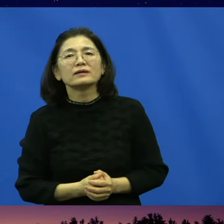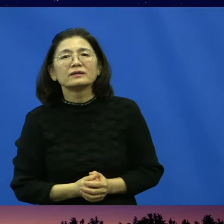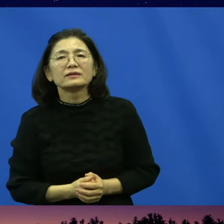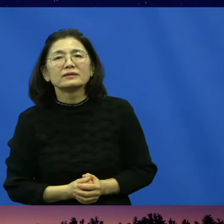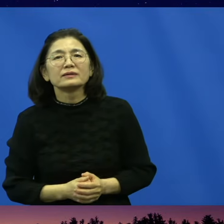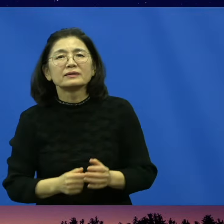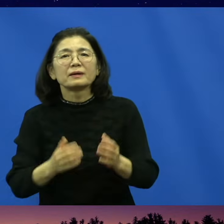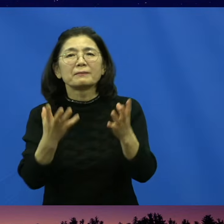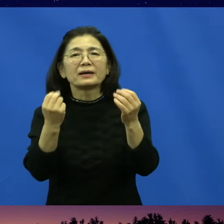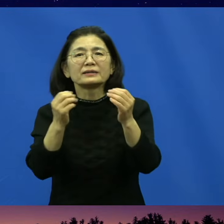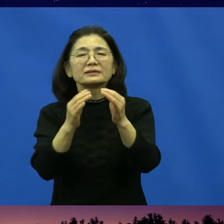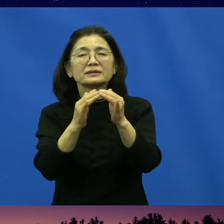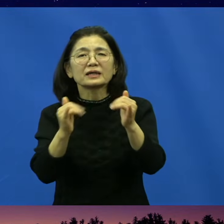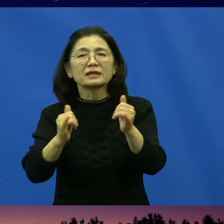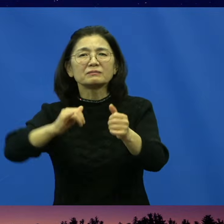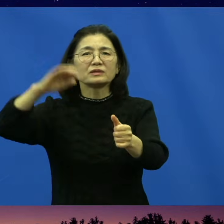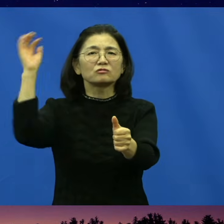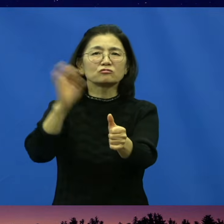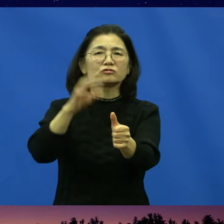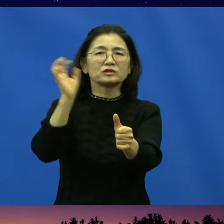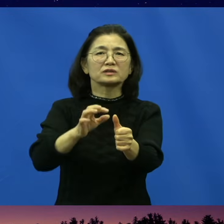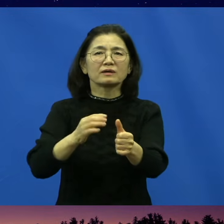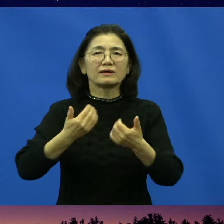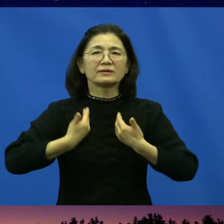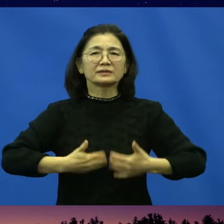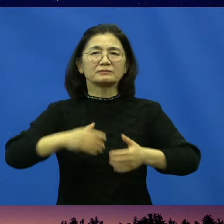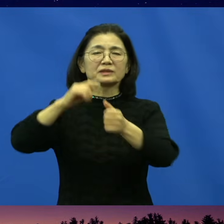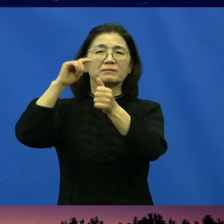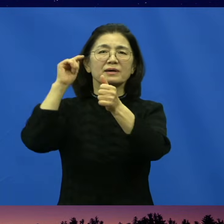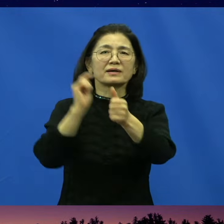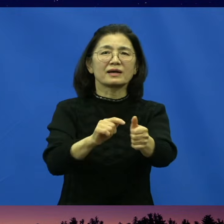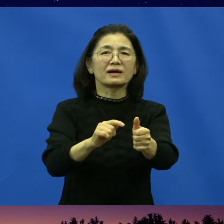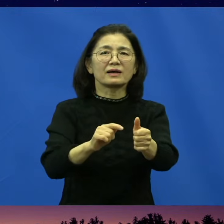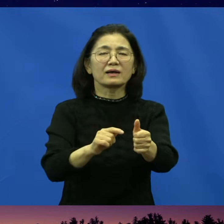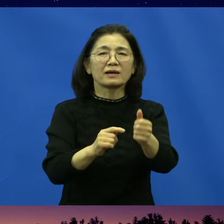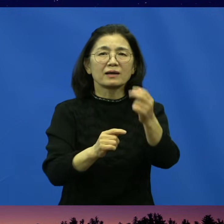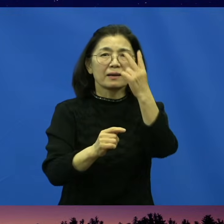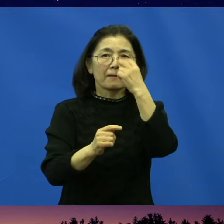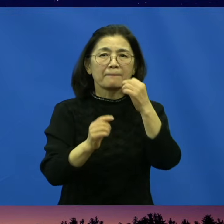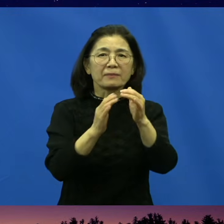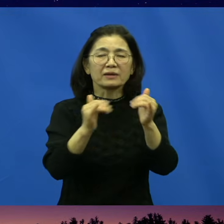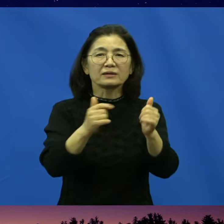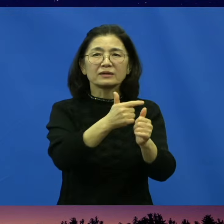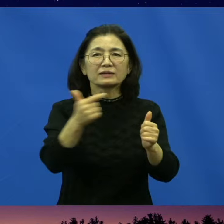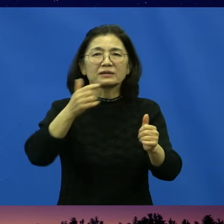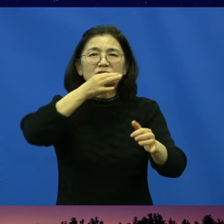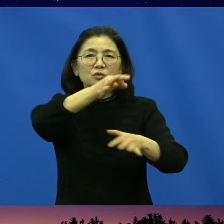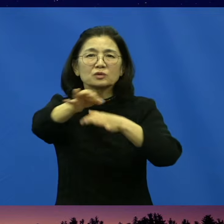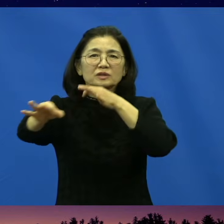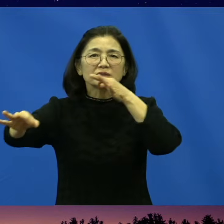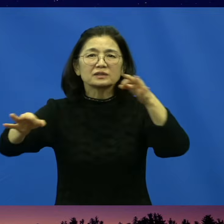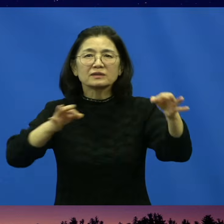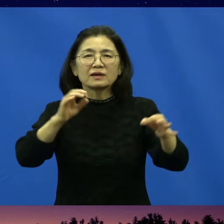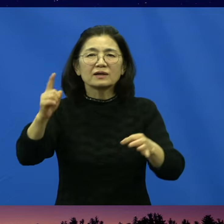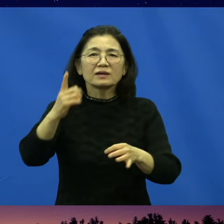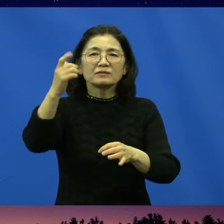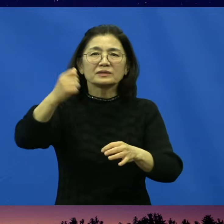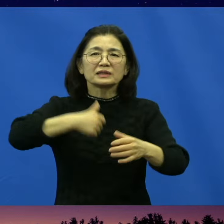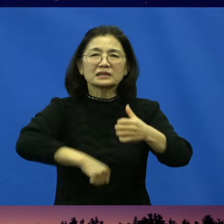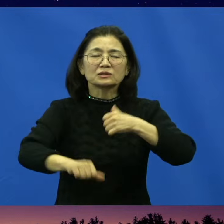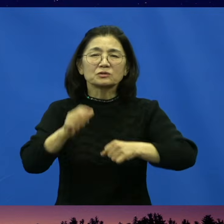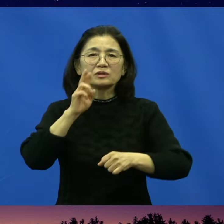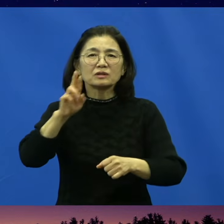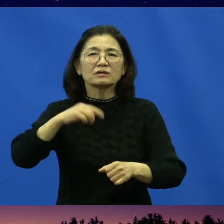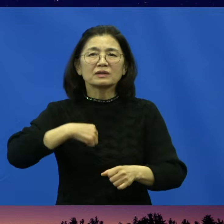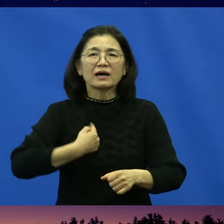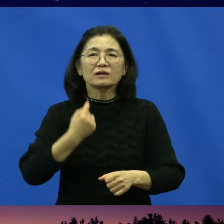시작. 많은 사람이 꾸짖어 잠잠하라 하되 그가 더욱 크게 소리질러 이르되 다윗의 자손이여